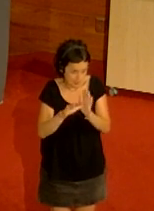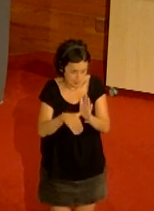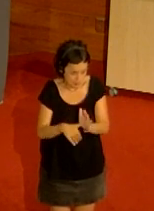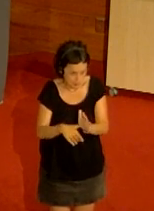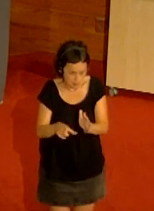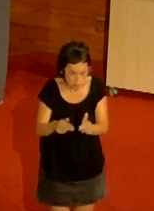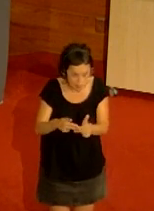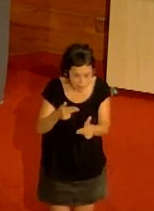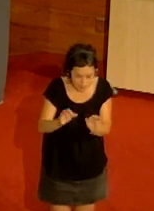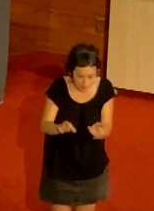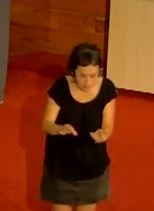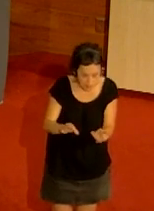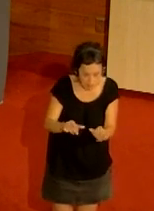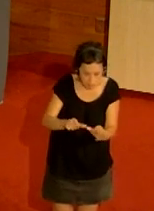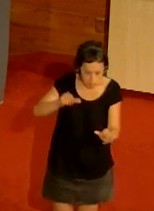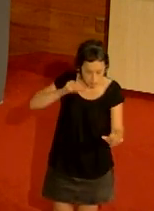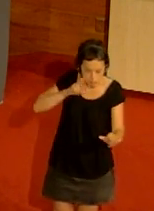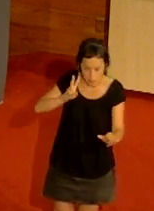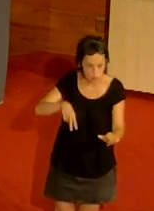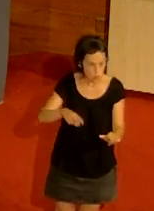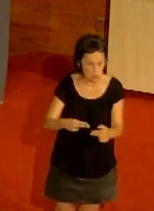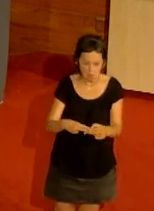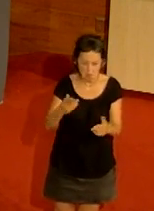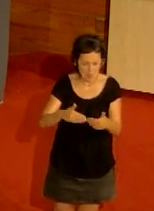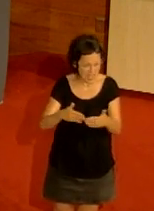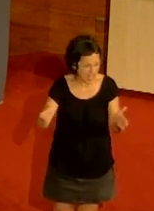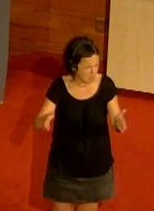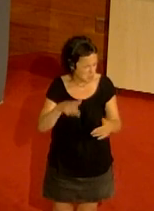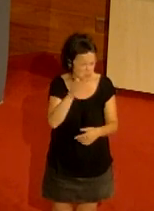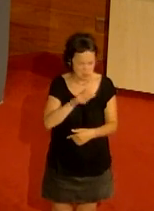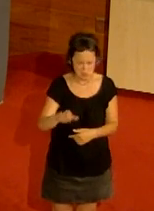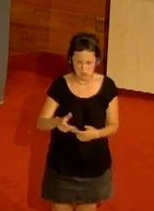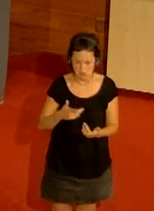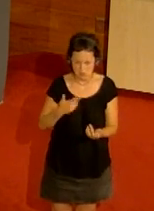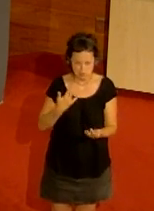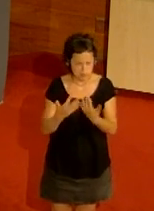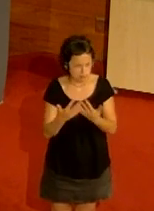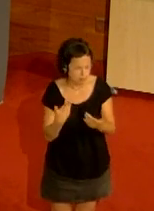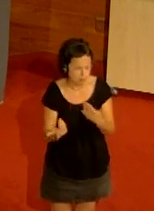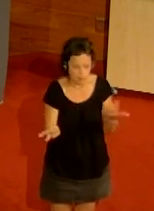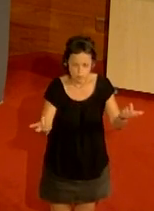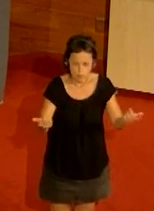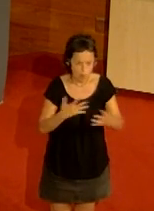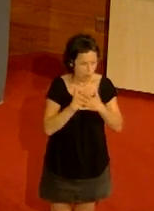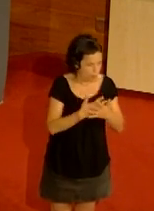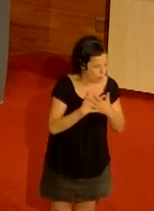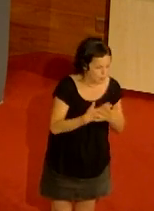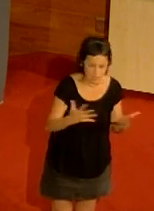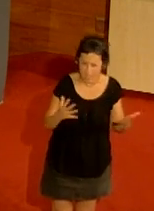frontera así. Frontera abierta, la gente pasando, voluntarios, fuerzas de seguridad, todo el mundo